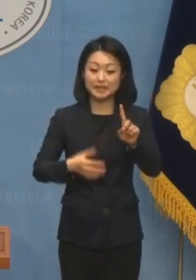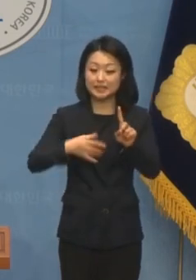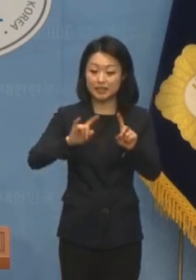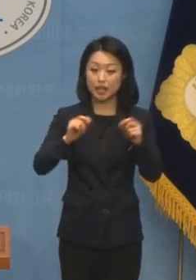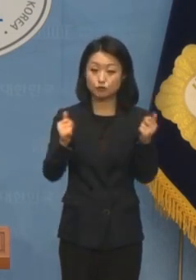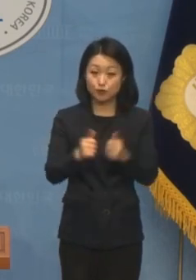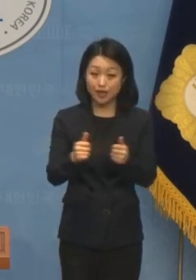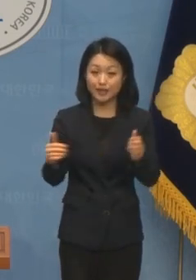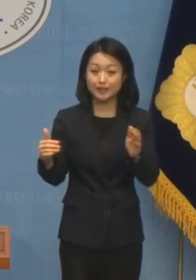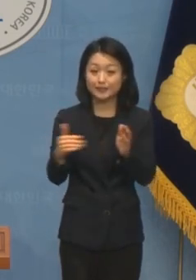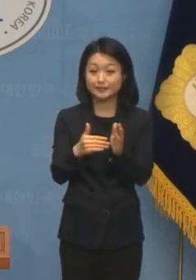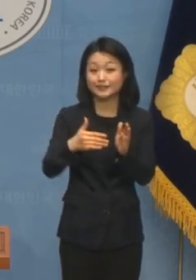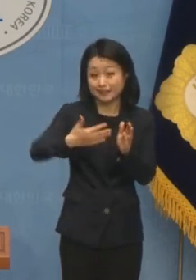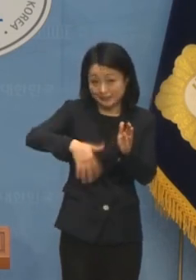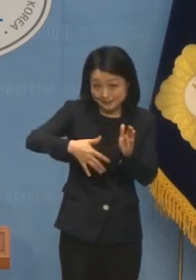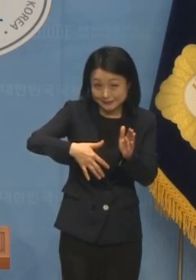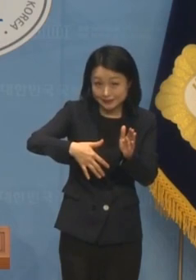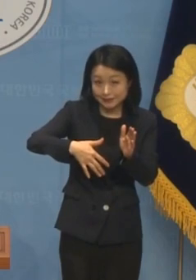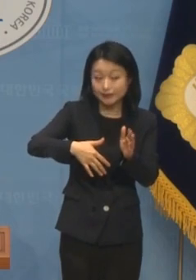아직 끝나지 않았습니다.